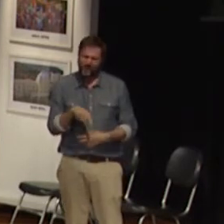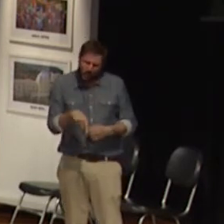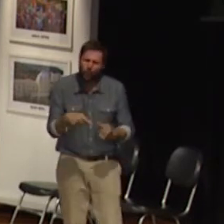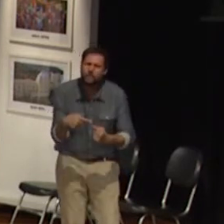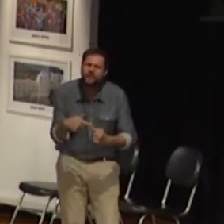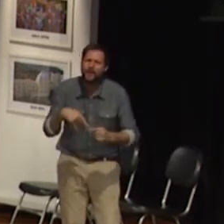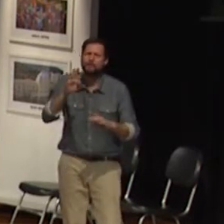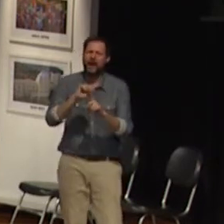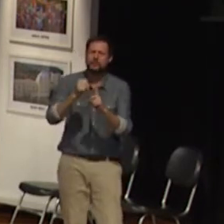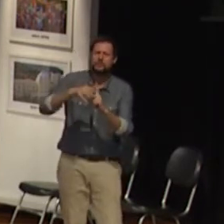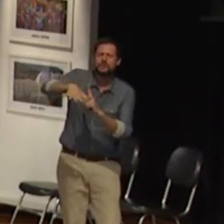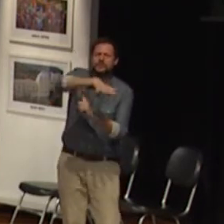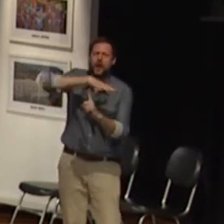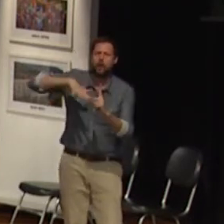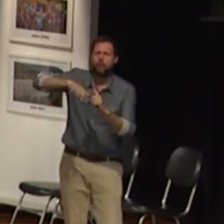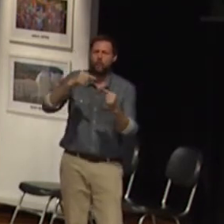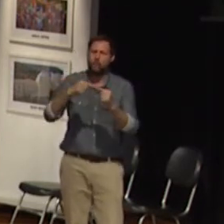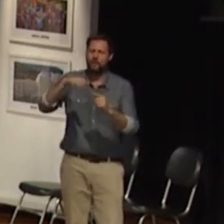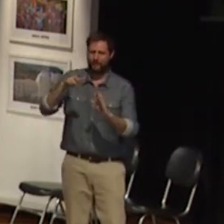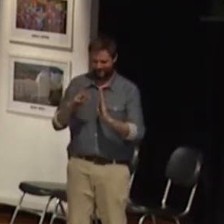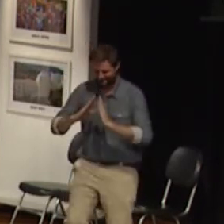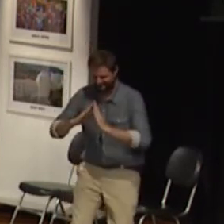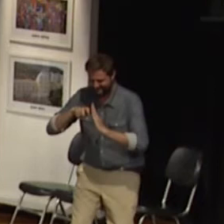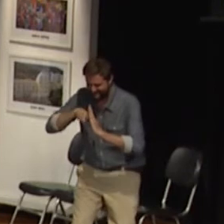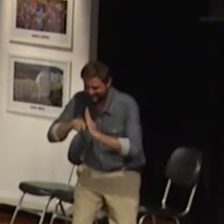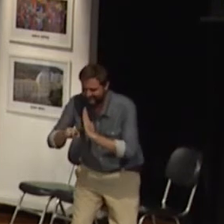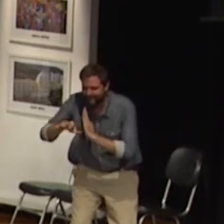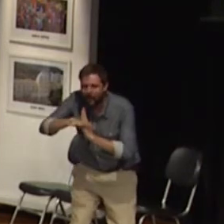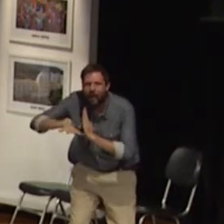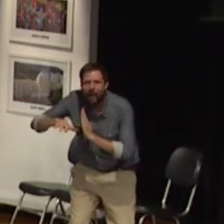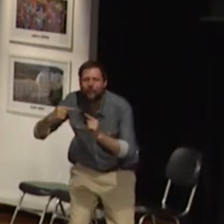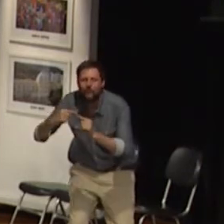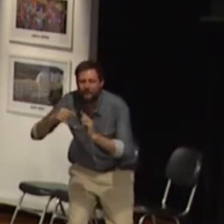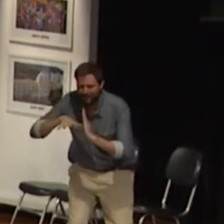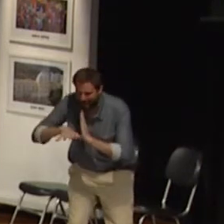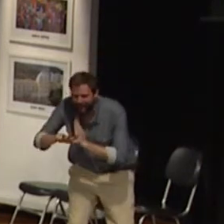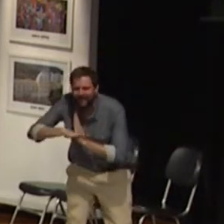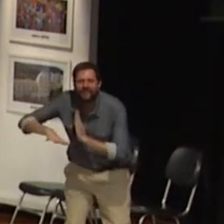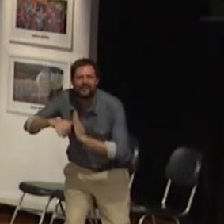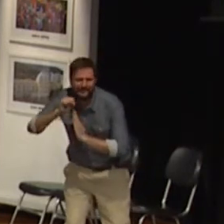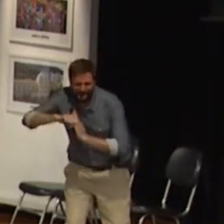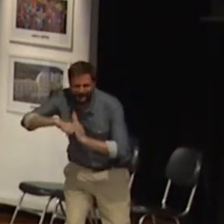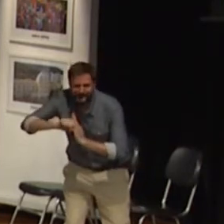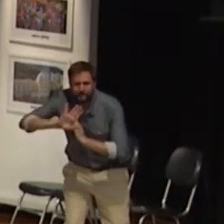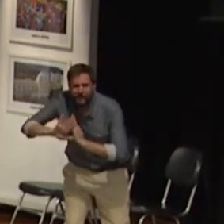a gente é tudo misturado ali dentro. Então, né, essa inserção sim que vai